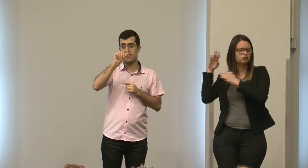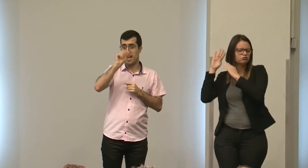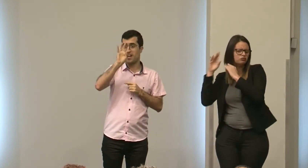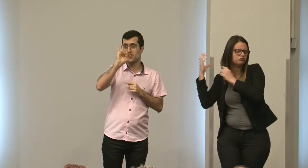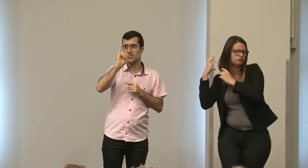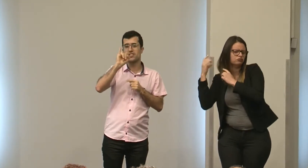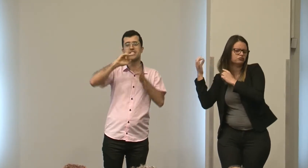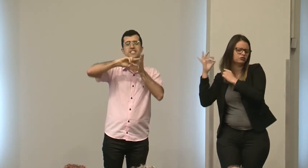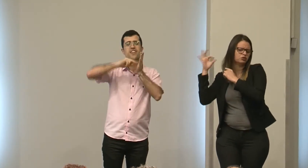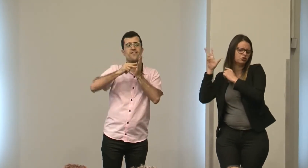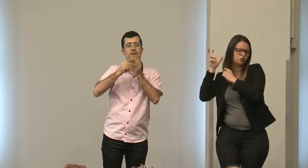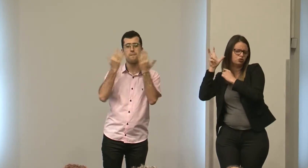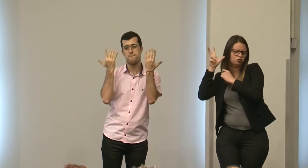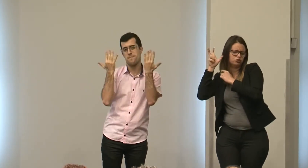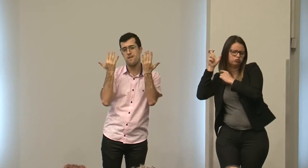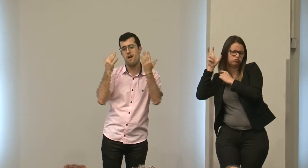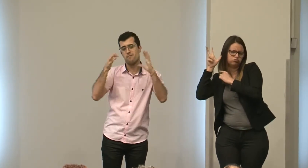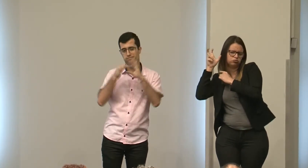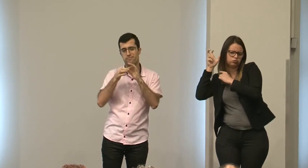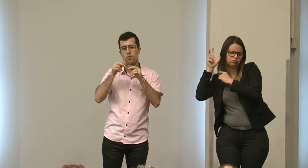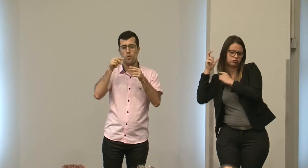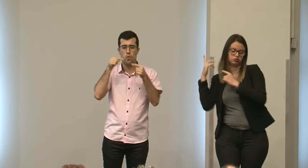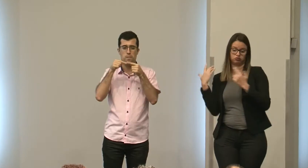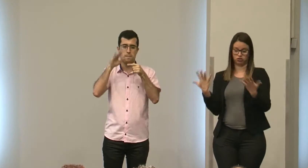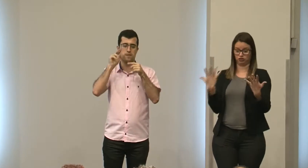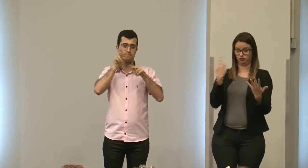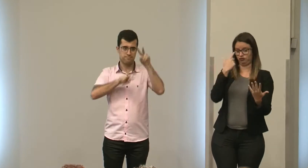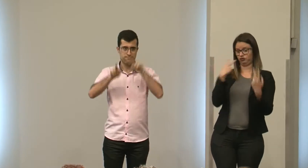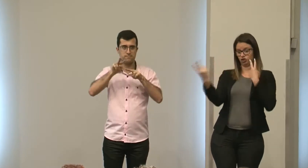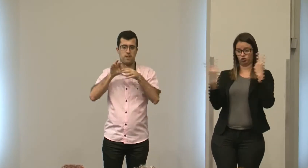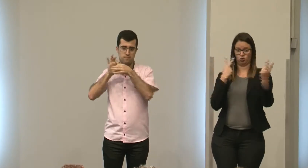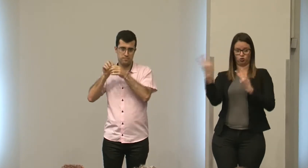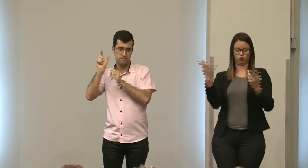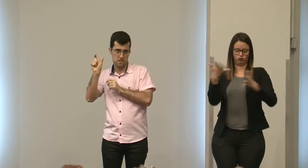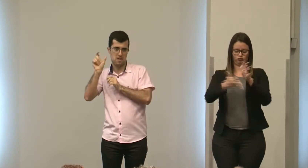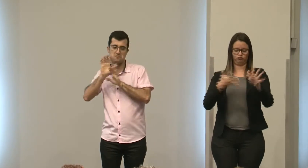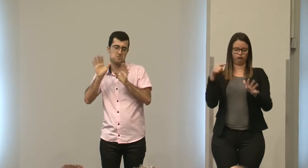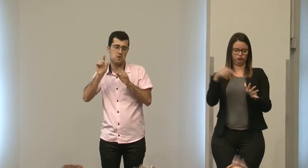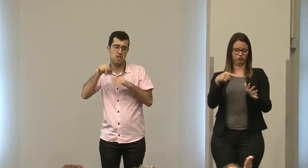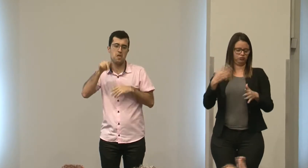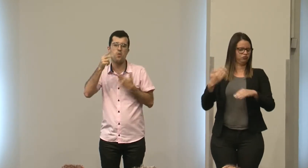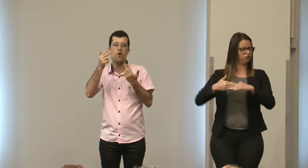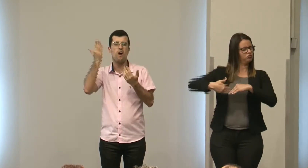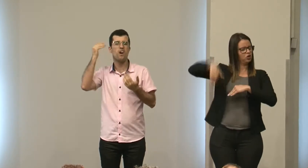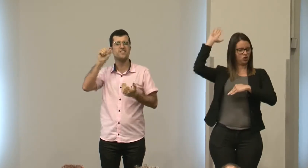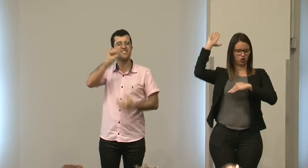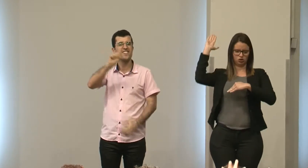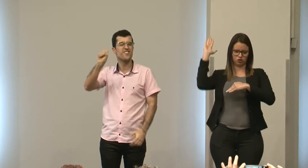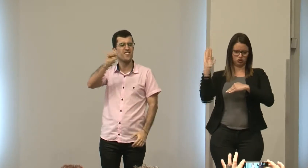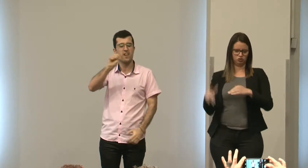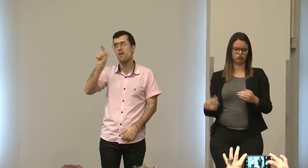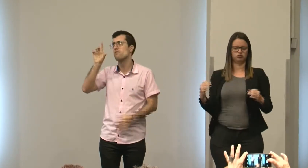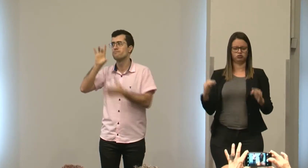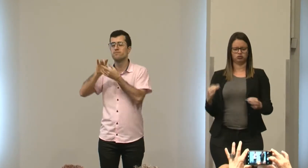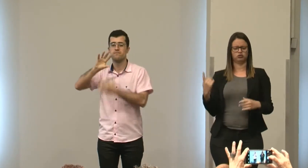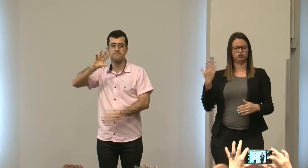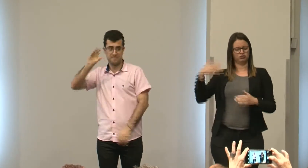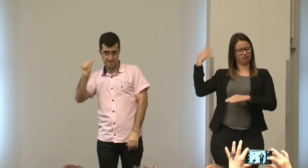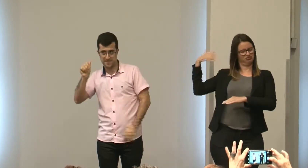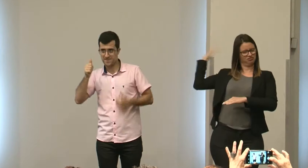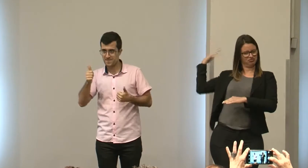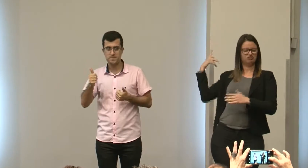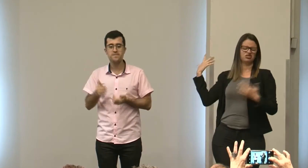o sinal soletrado combina com o som, né? A palavra soletrado combina com o som. Datilológico, porque é algo que combina